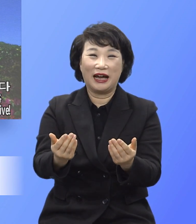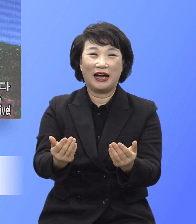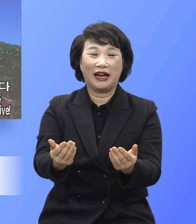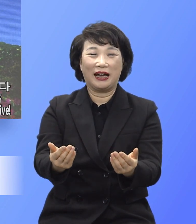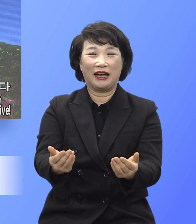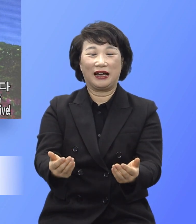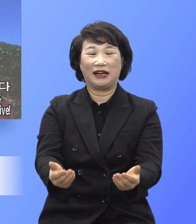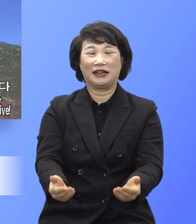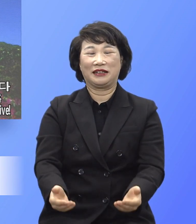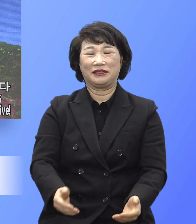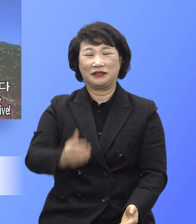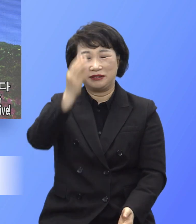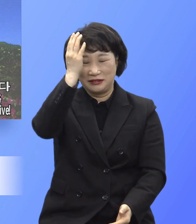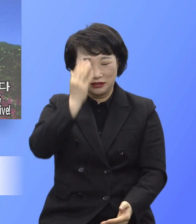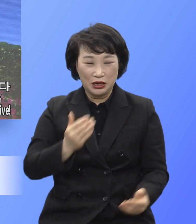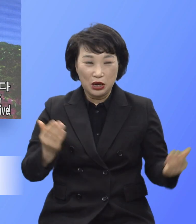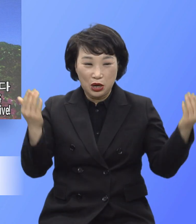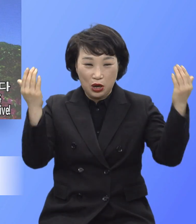지켜주신다.